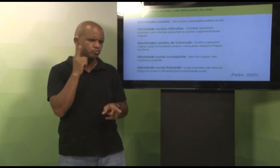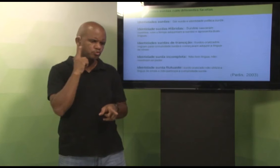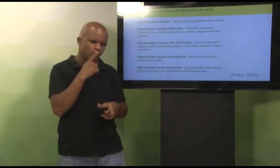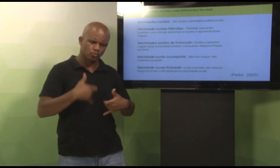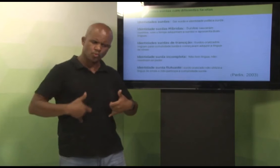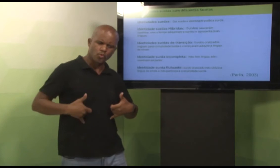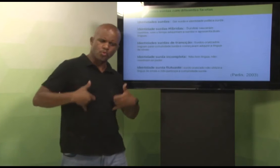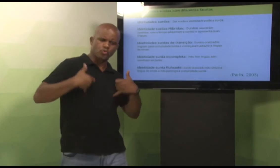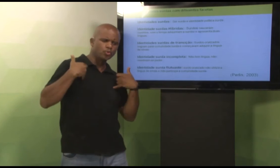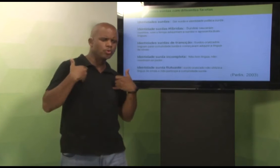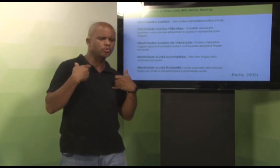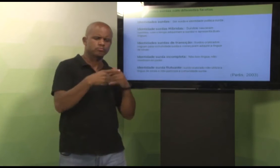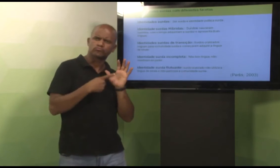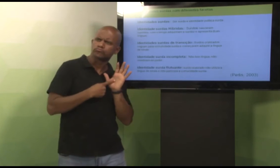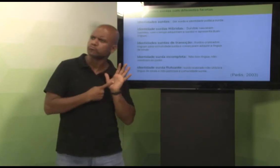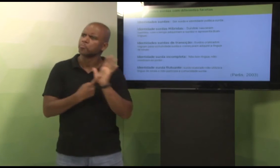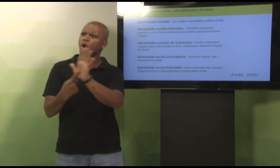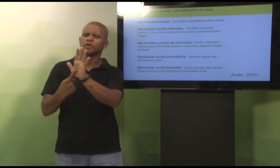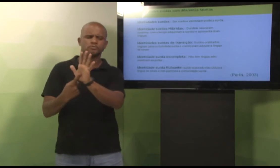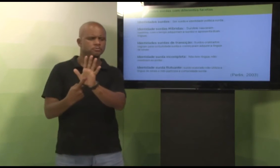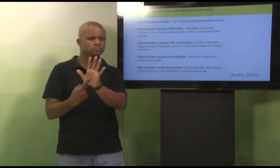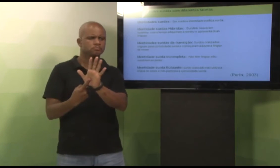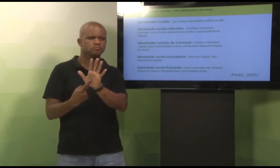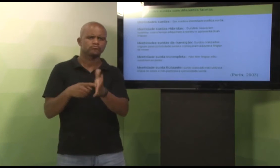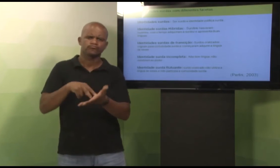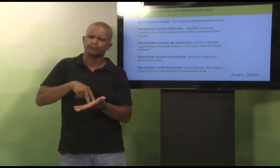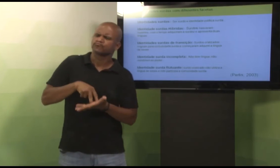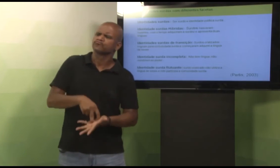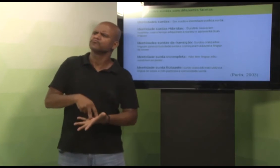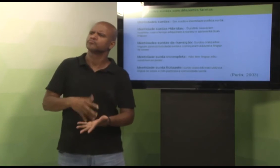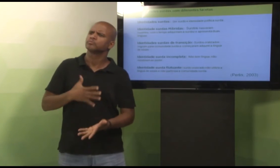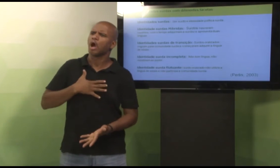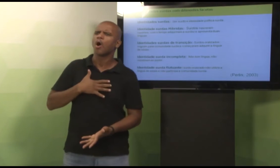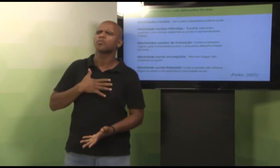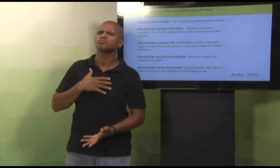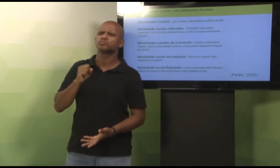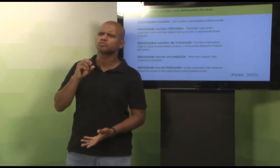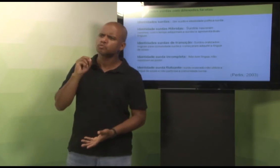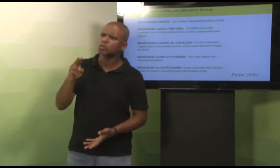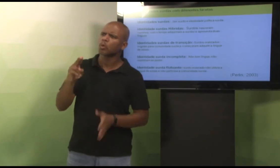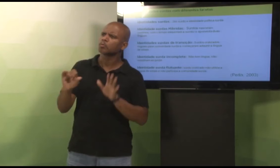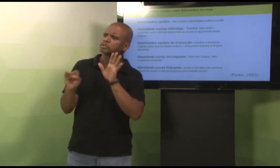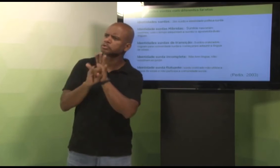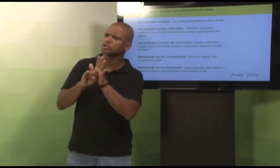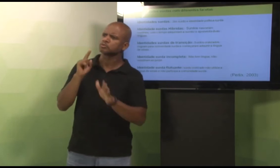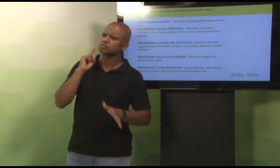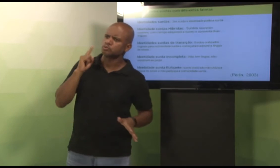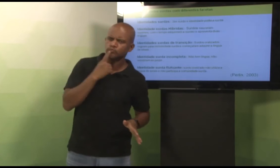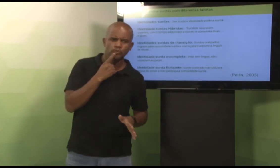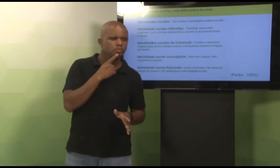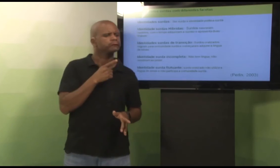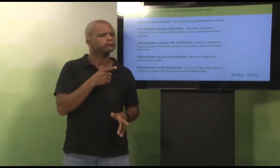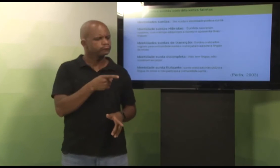o empoderamento, o orgulho surdo, o se mostrar, o se representar. Então,